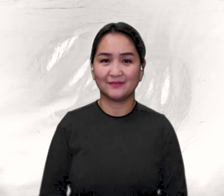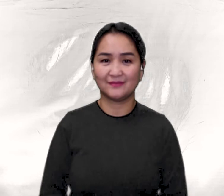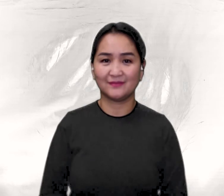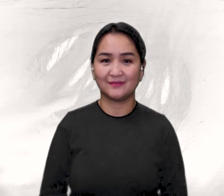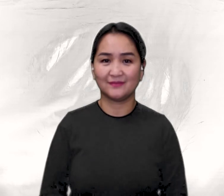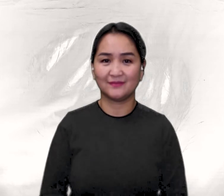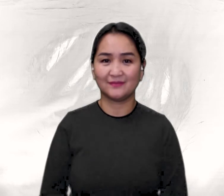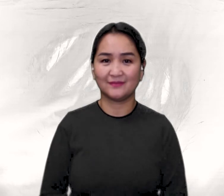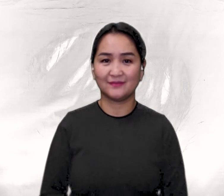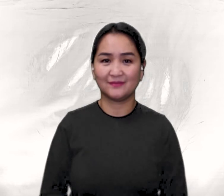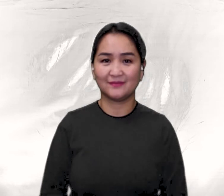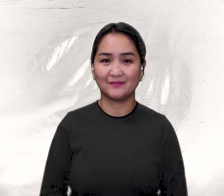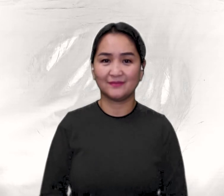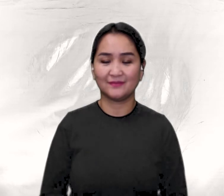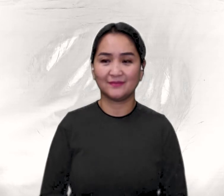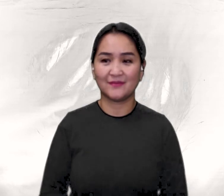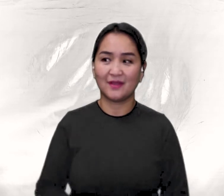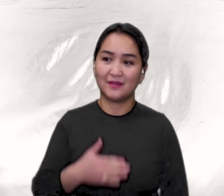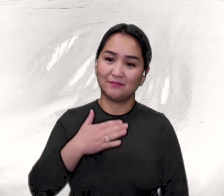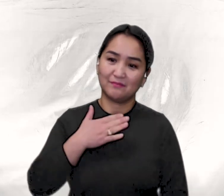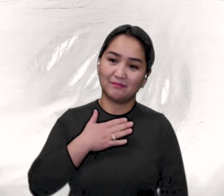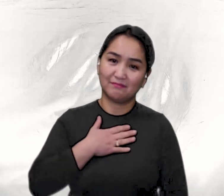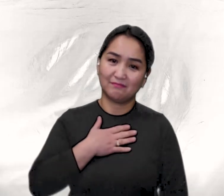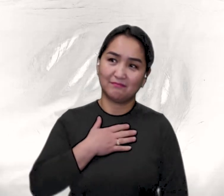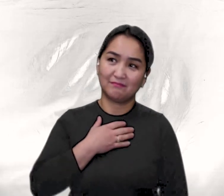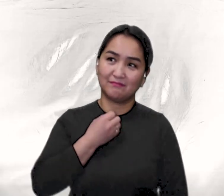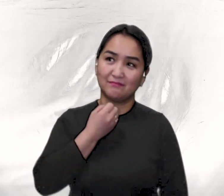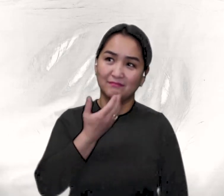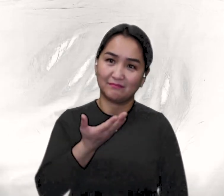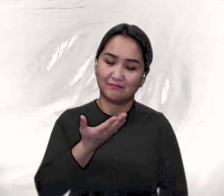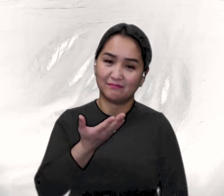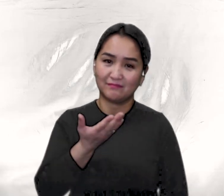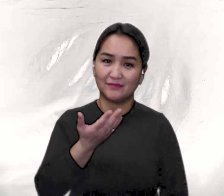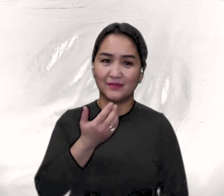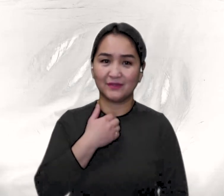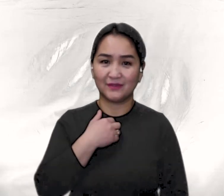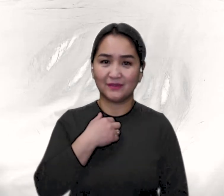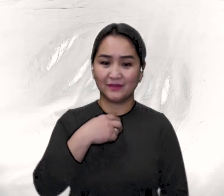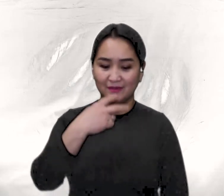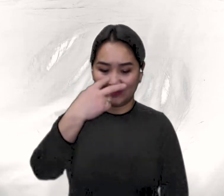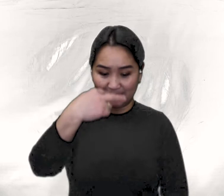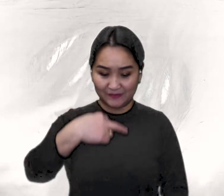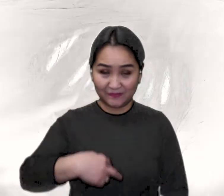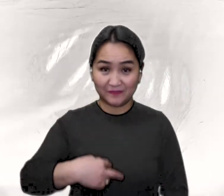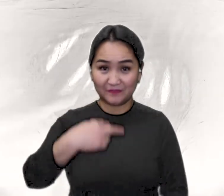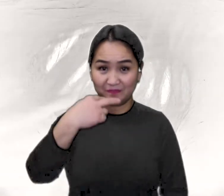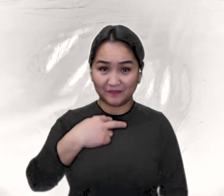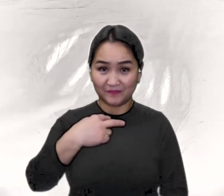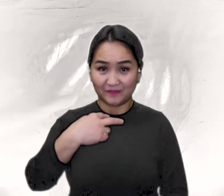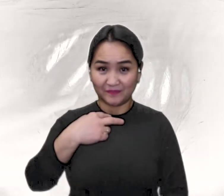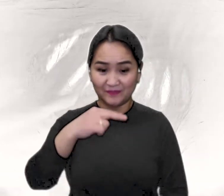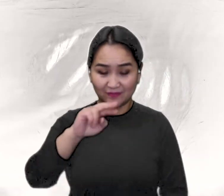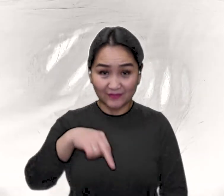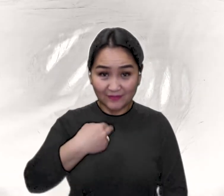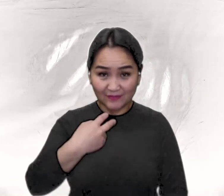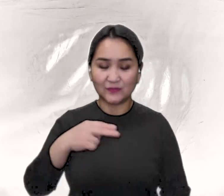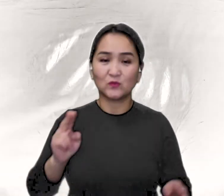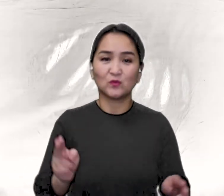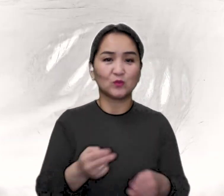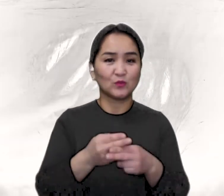Тэн надад ч тийм юу хөтэ юм. Хүний гадаа төрх байдлаас нь битий дүгнэрээ. Дотор нь ер нь ямар ч ертөнцтэй, ямар ч хүн байж